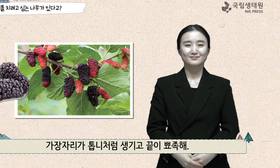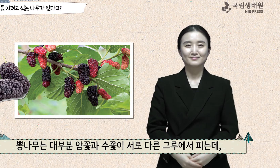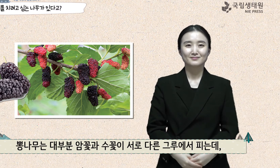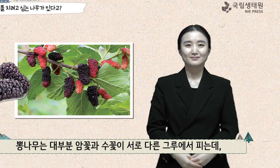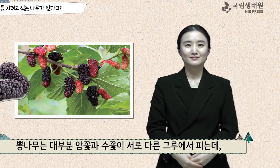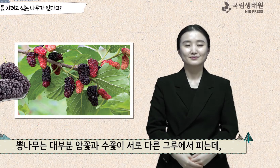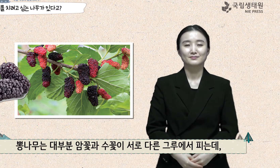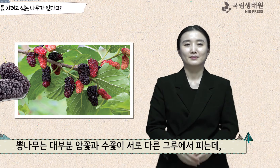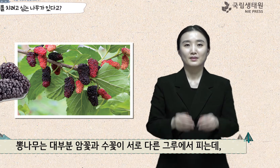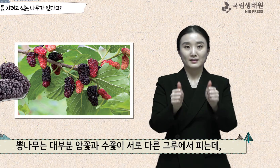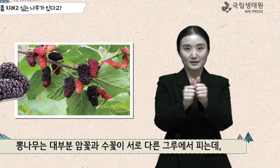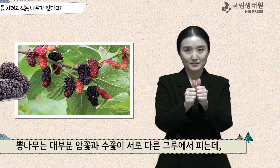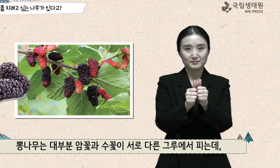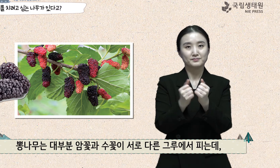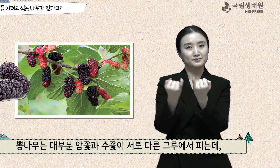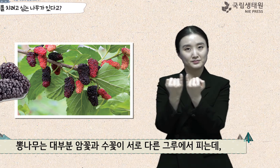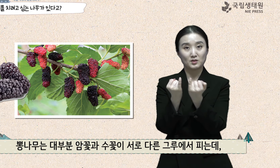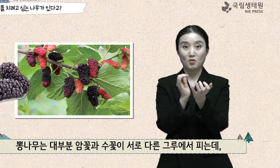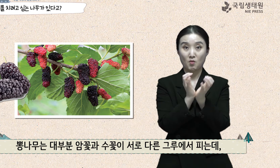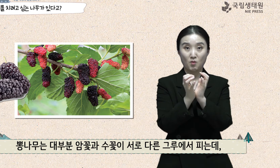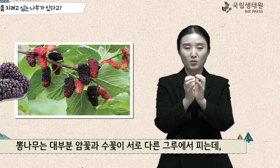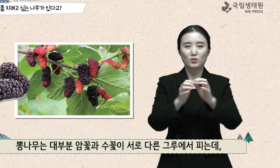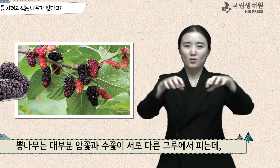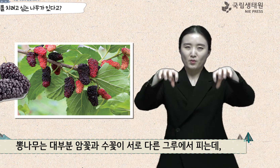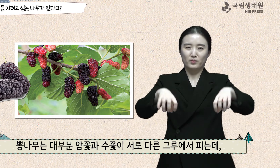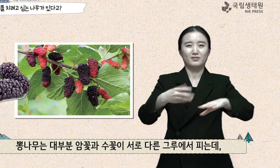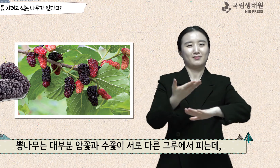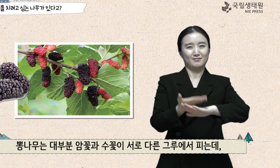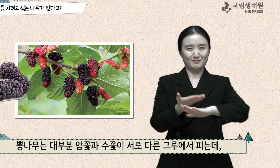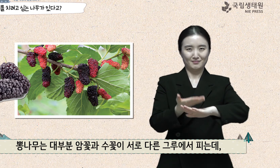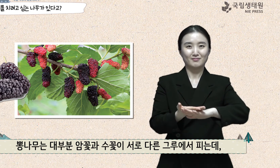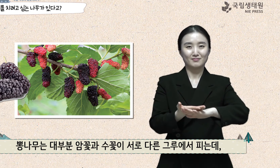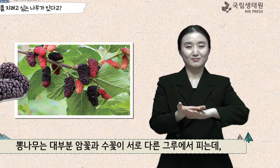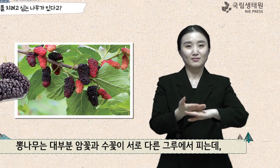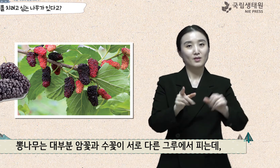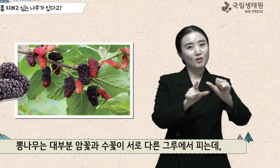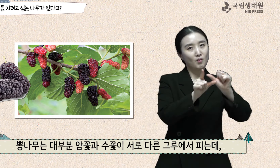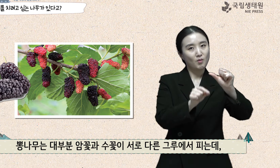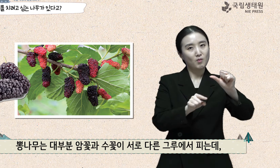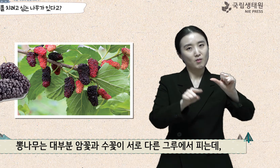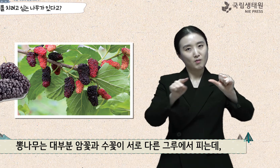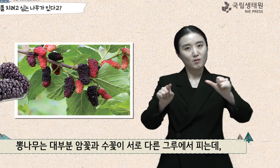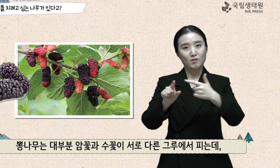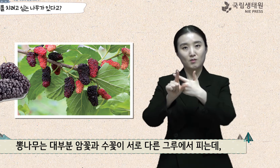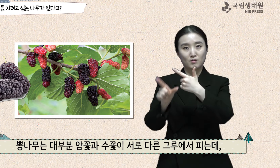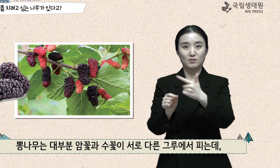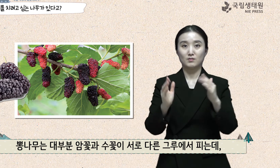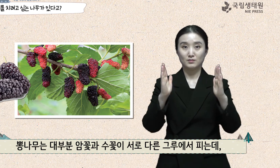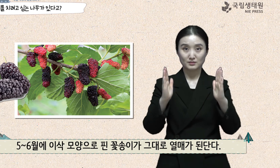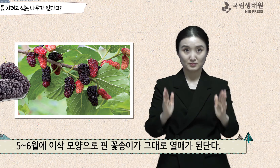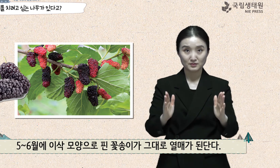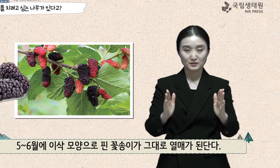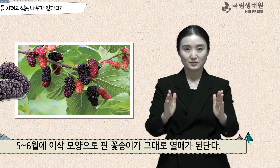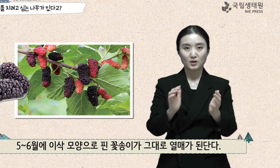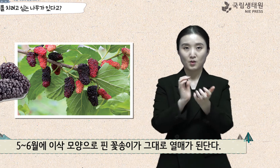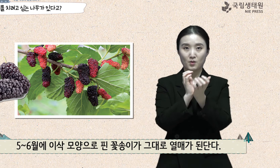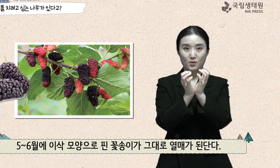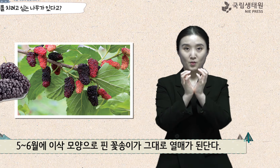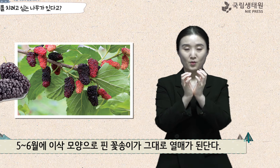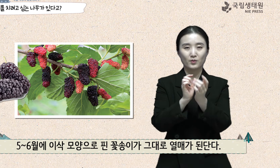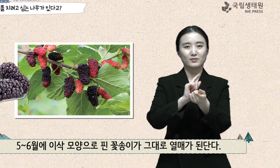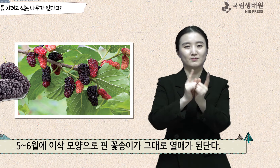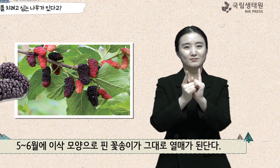뽕나무는 대부분 암꽃과 숫꽃이 서로 다른 그루에서 피는데 5월에서